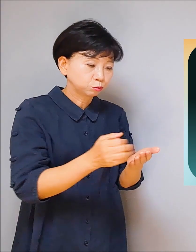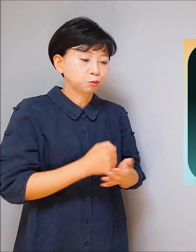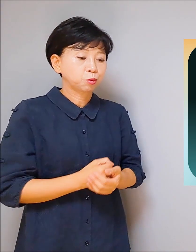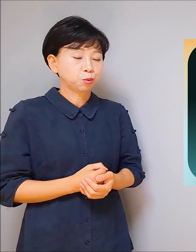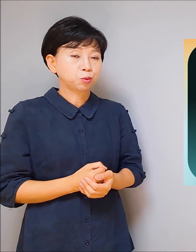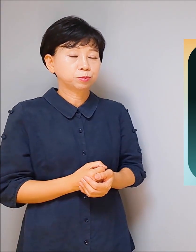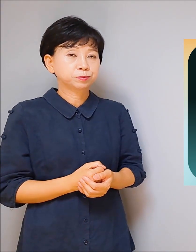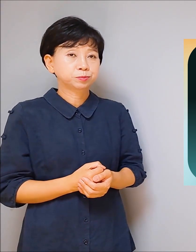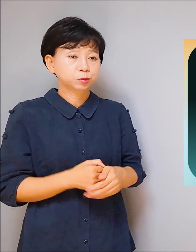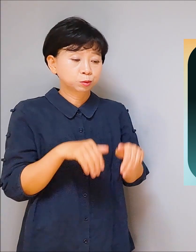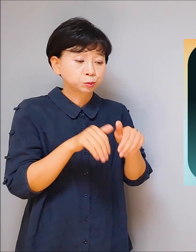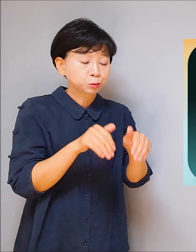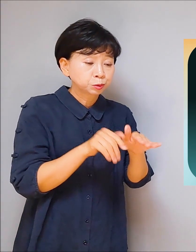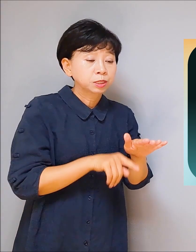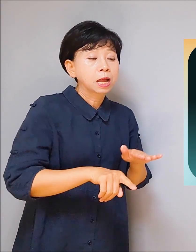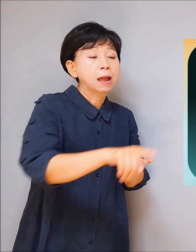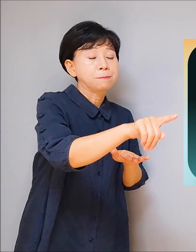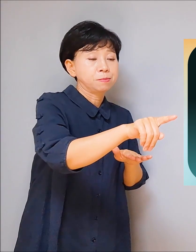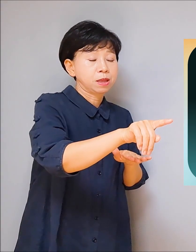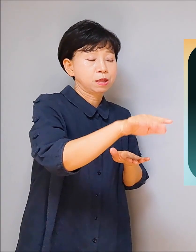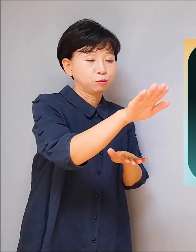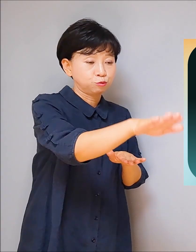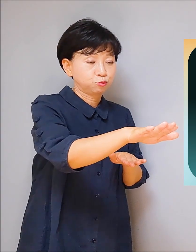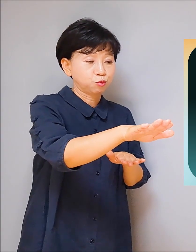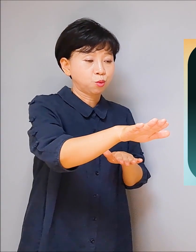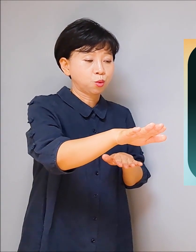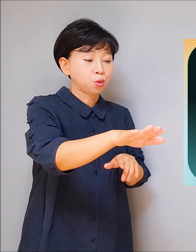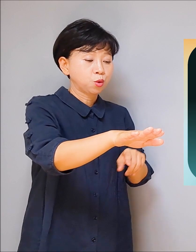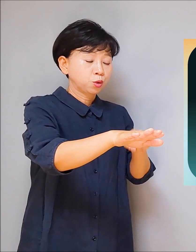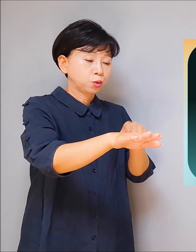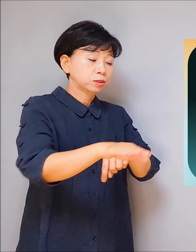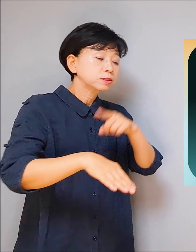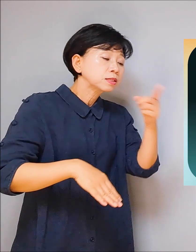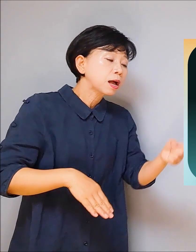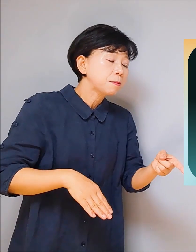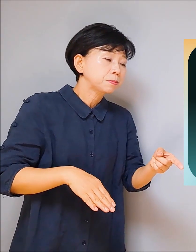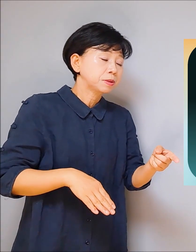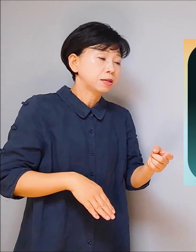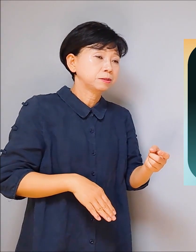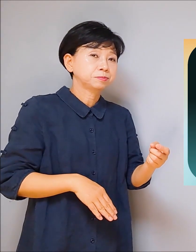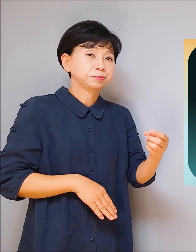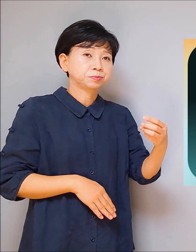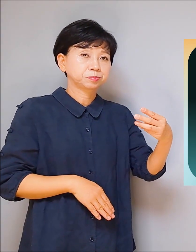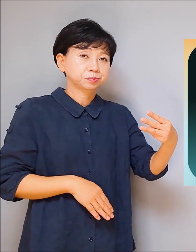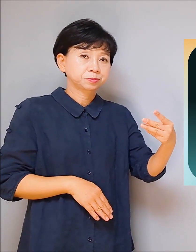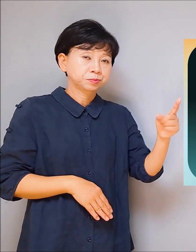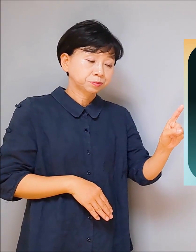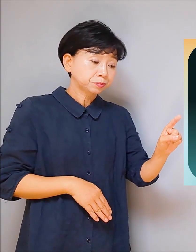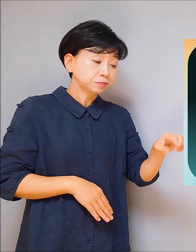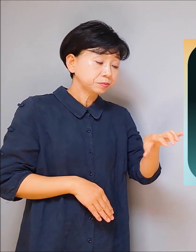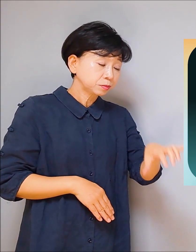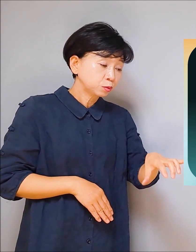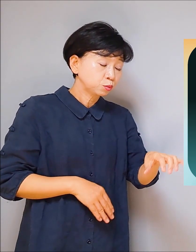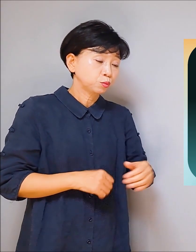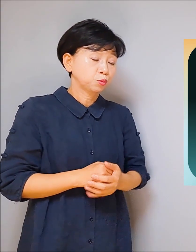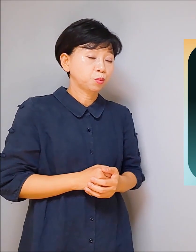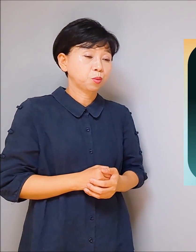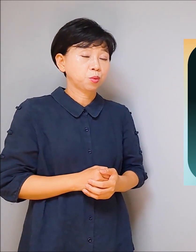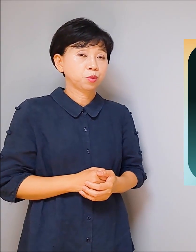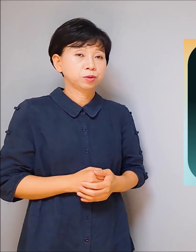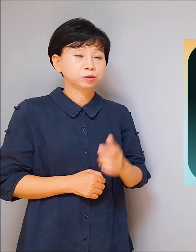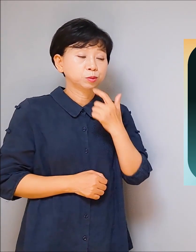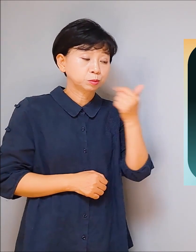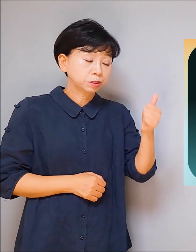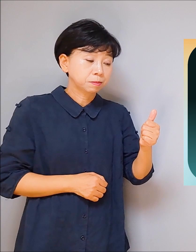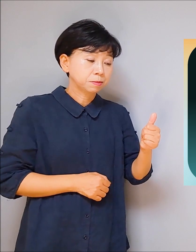두고 레아와 그의 자식들은 다음에 두고 라헬과 요셉은 뒤에 두고 자기는 그들 앞에서 나아가되